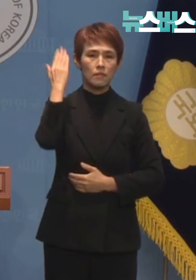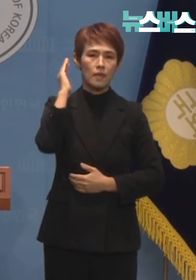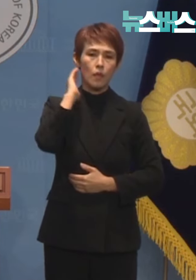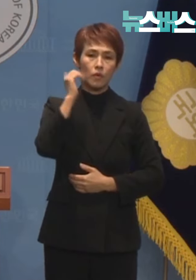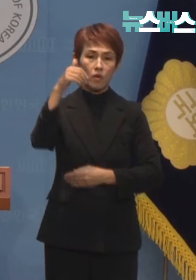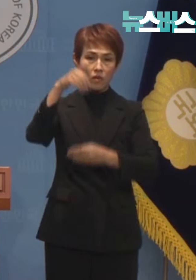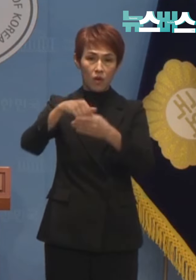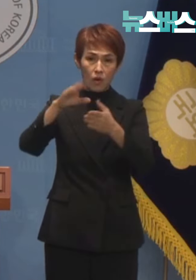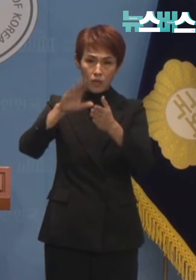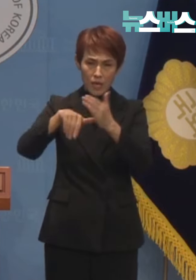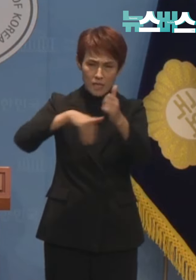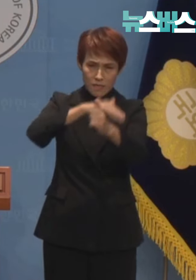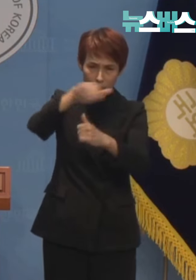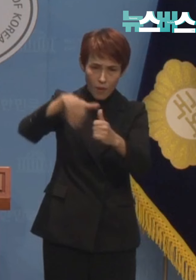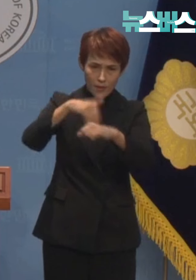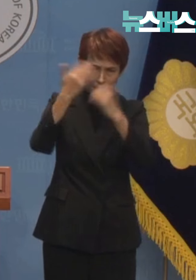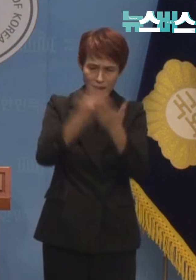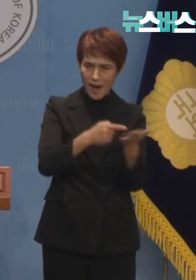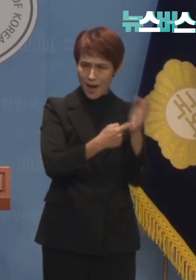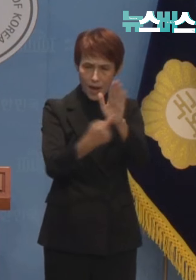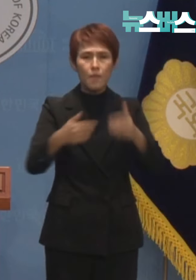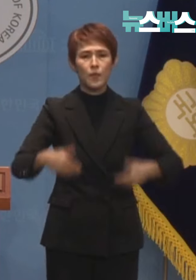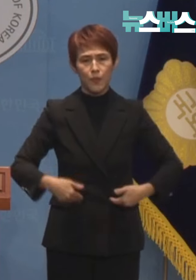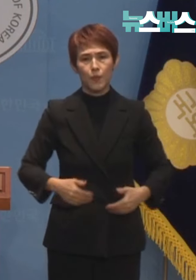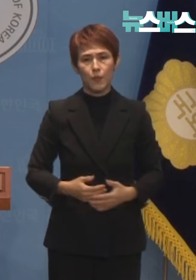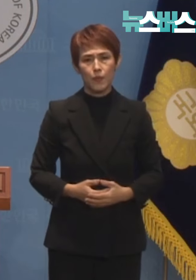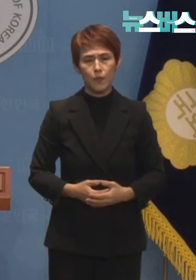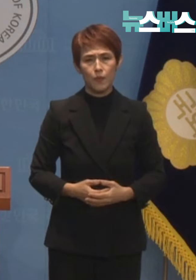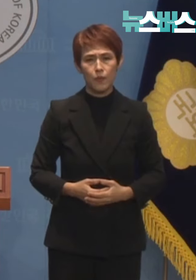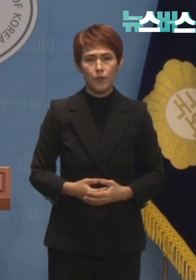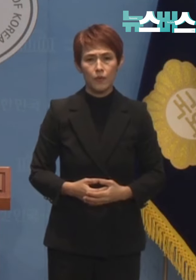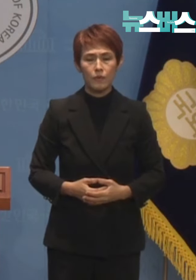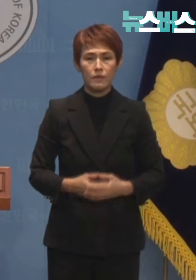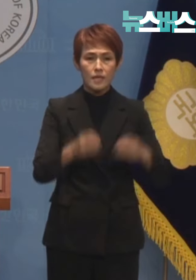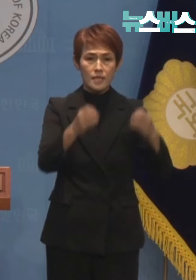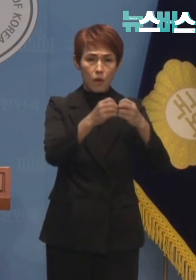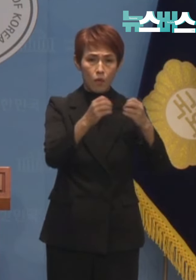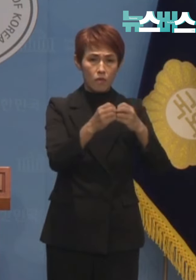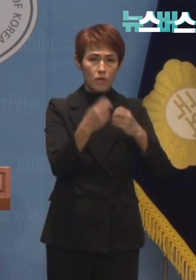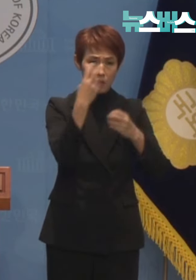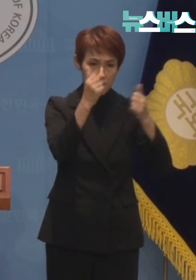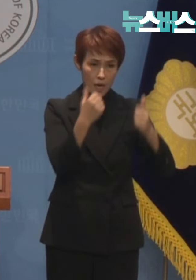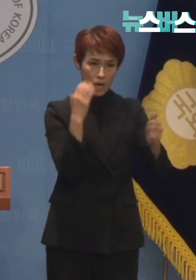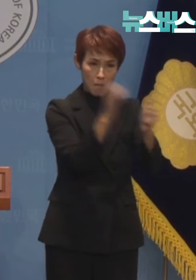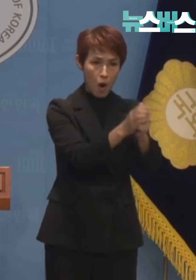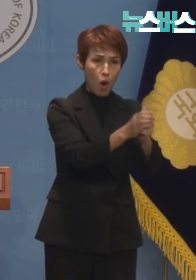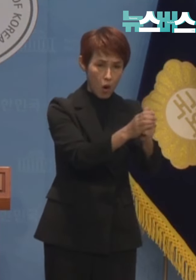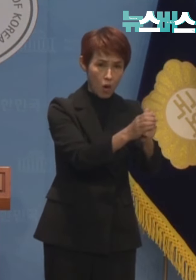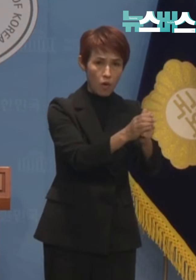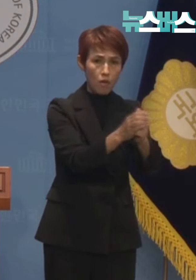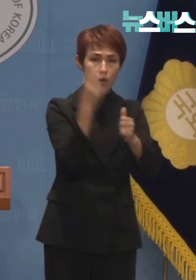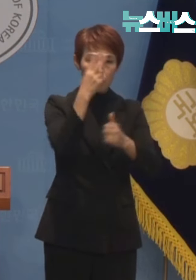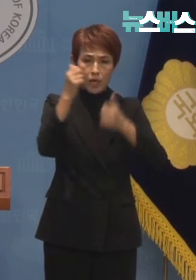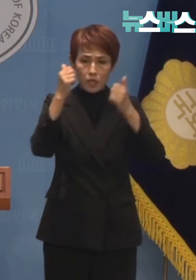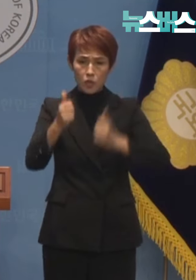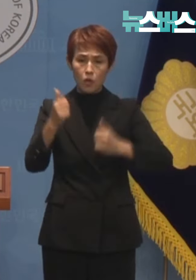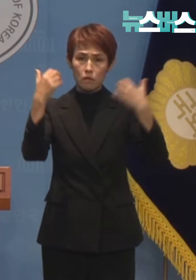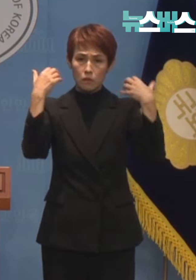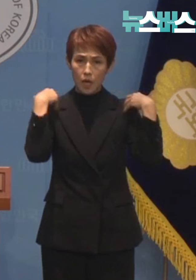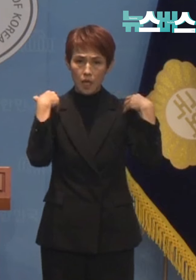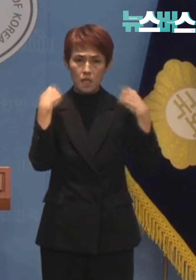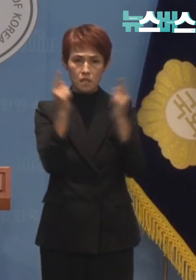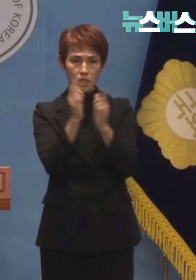전모를 밝혀야 하는 규모로 커졌습니다. 현재 창원지검이 맡고 있는 수사를 검찰총장이